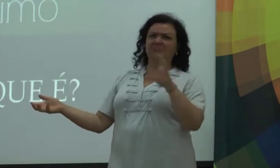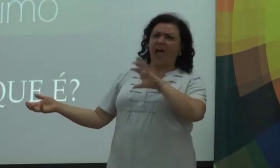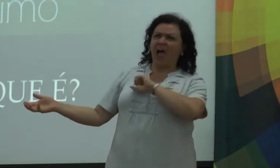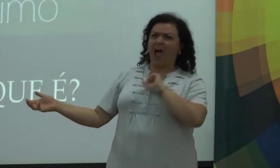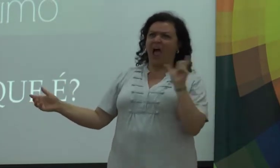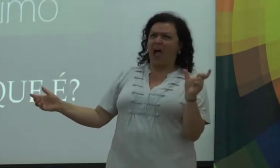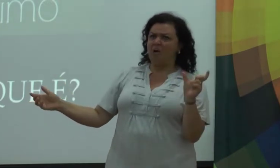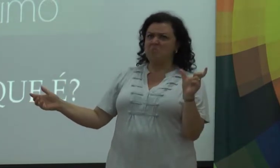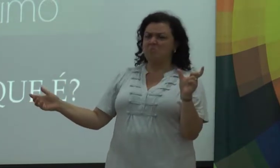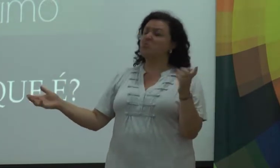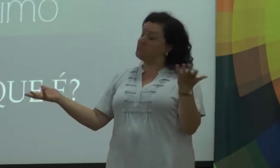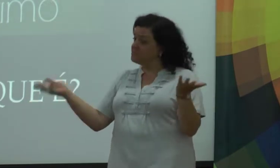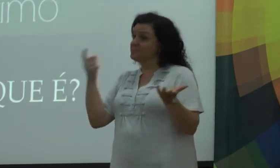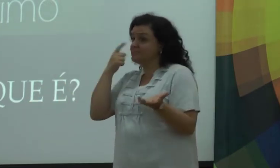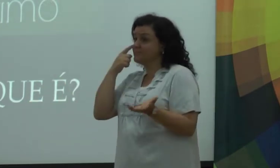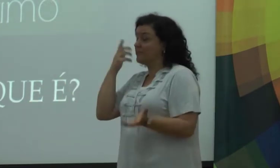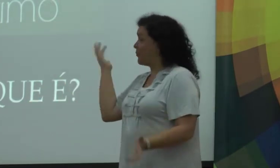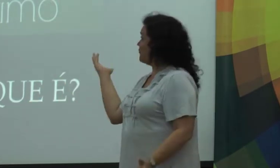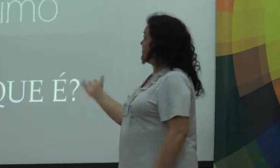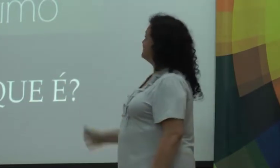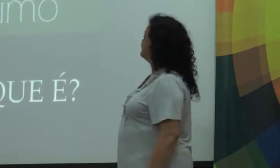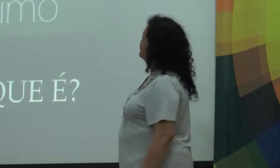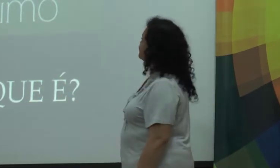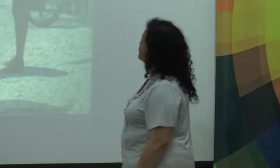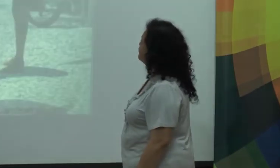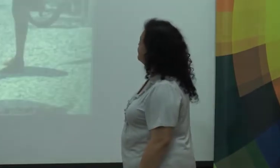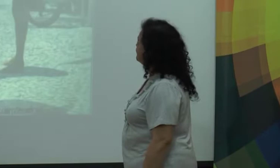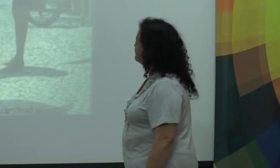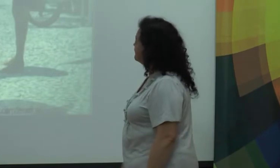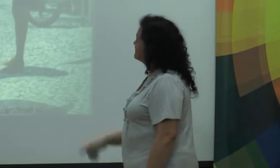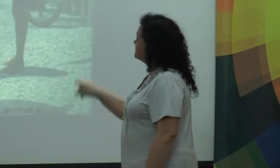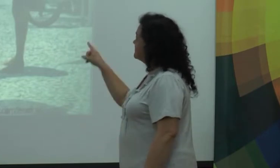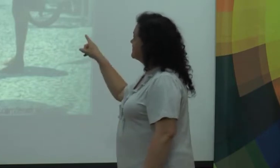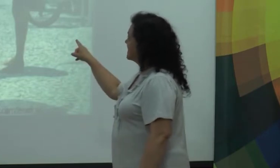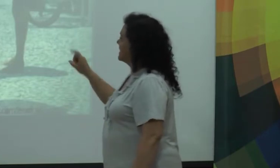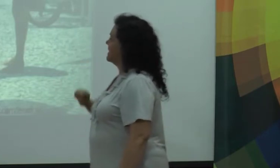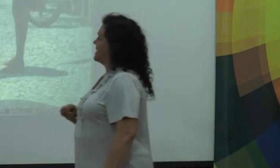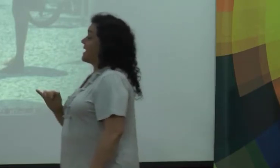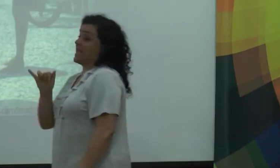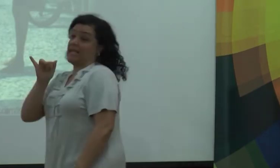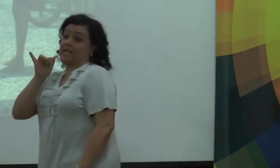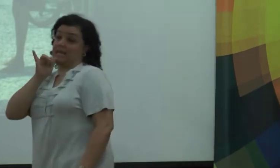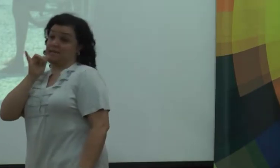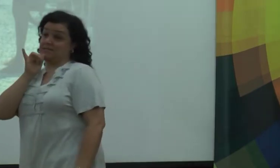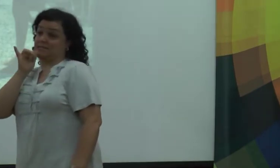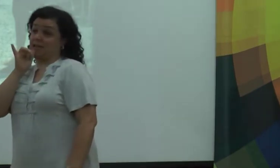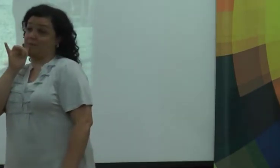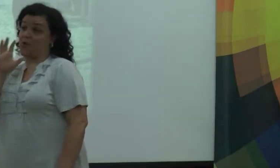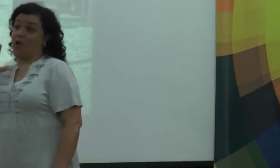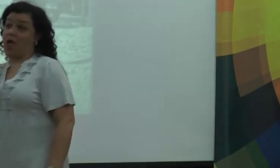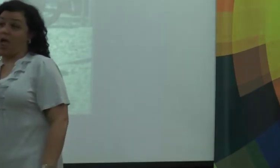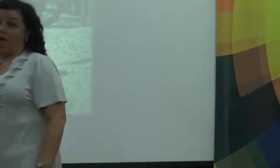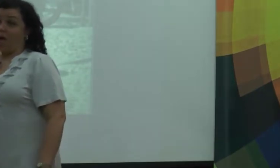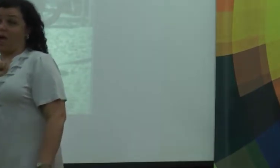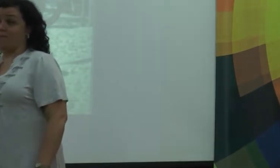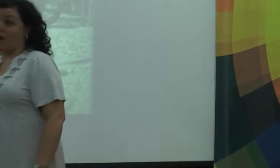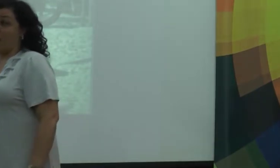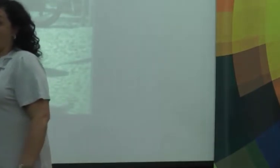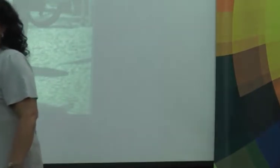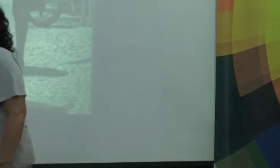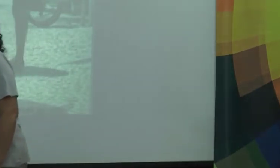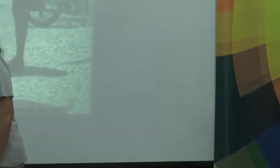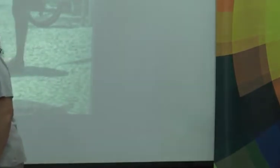é? Amor. Vamos fazer a relação. Então, nessa imagem, nós